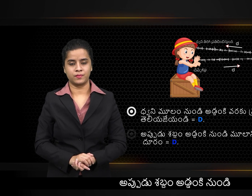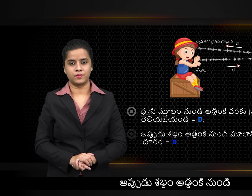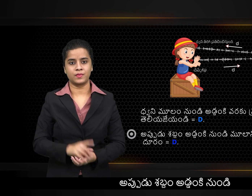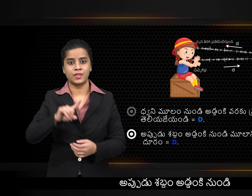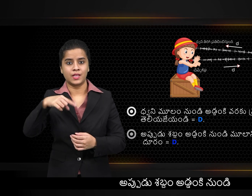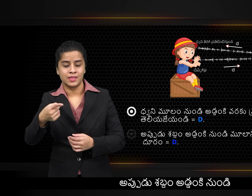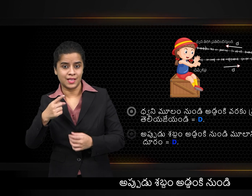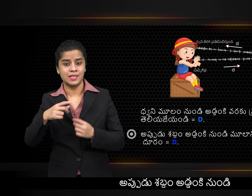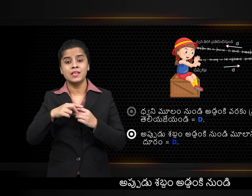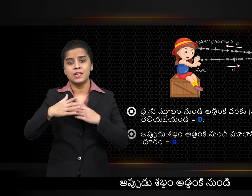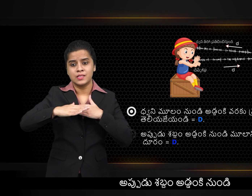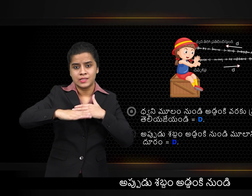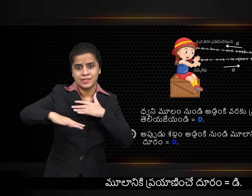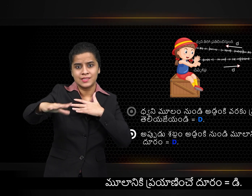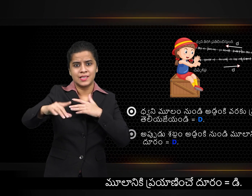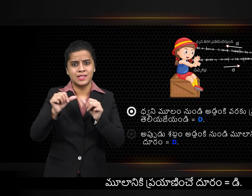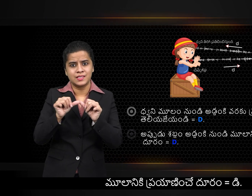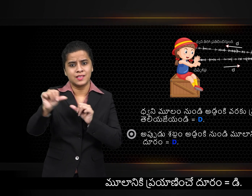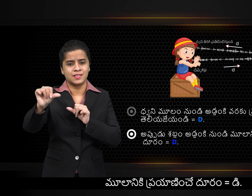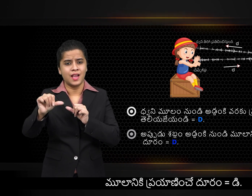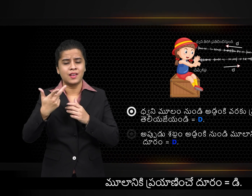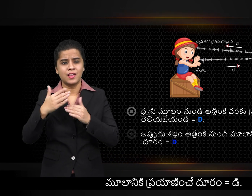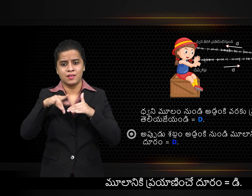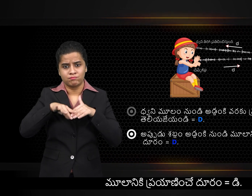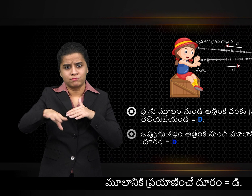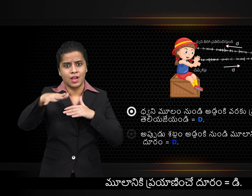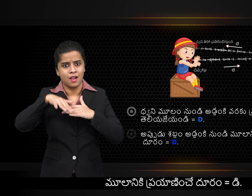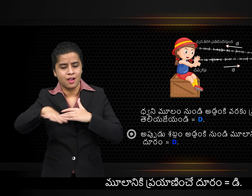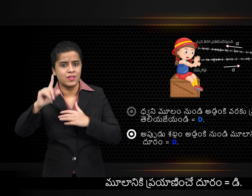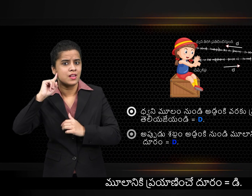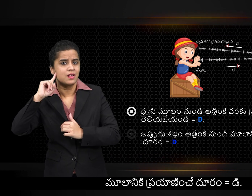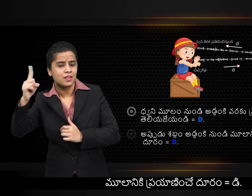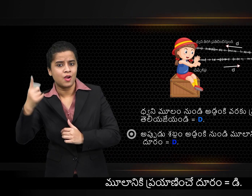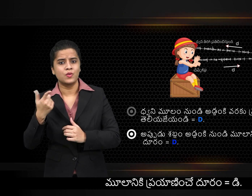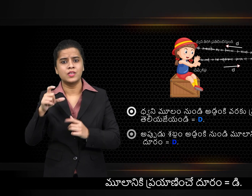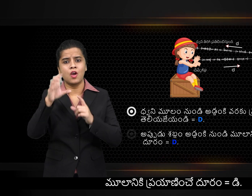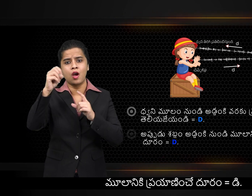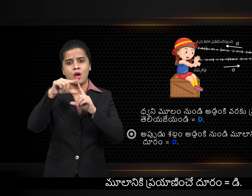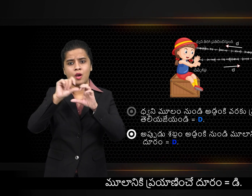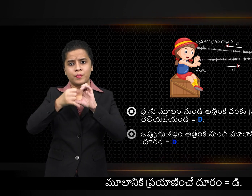అప్పుడు శబ్దం అడ్డంకి నుండి మూలానికి ప్రయాణించే దూరం =d.